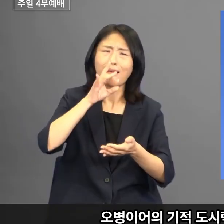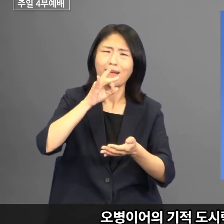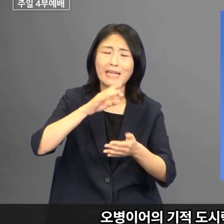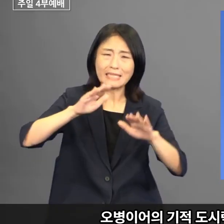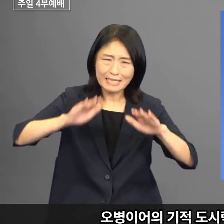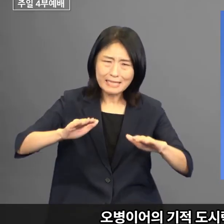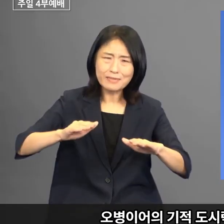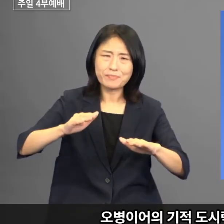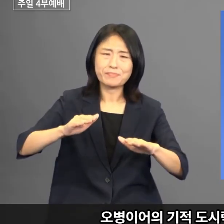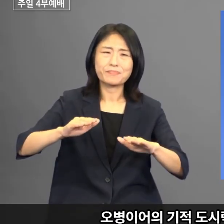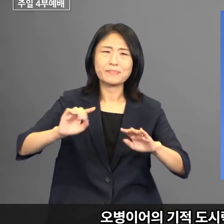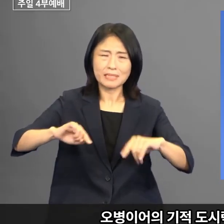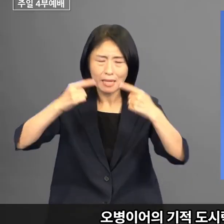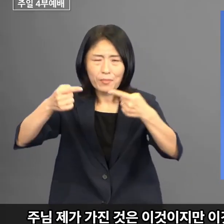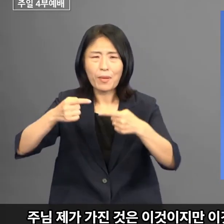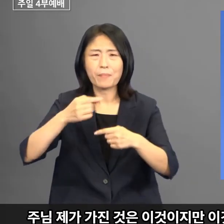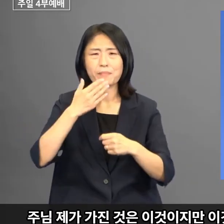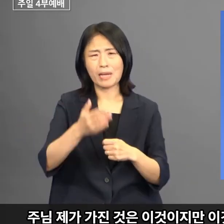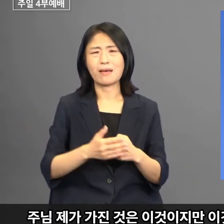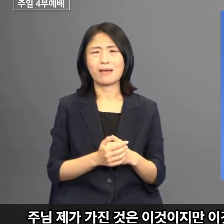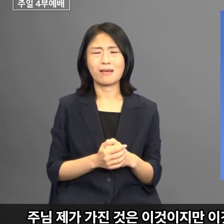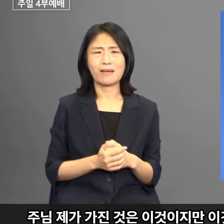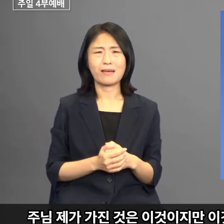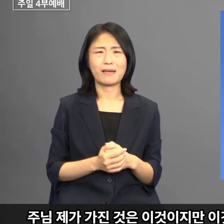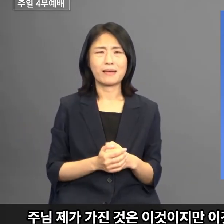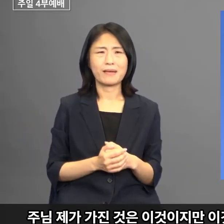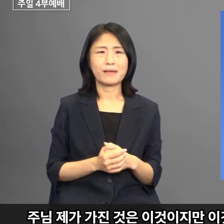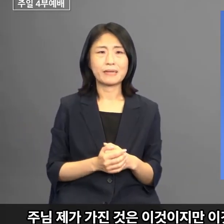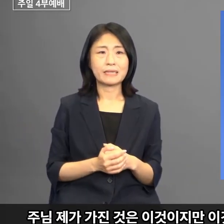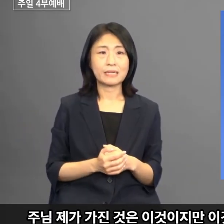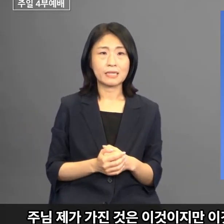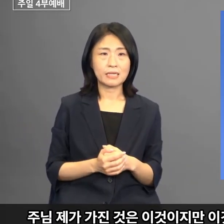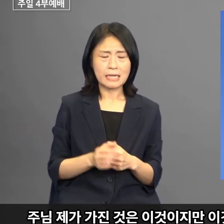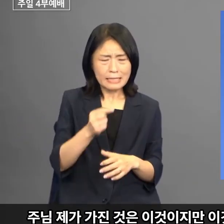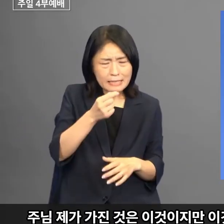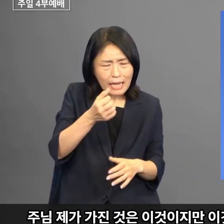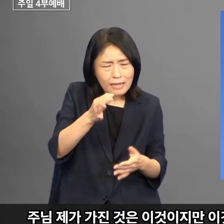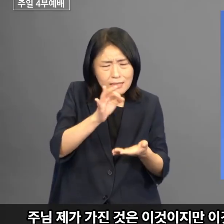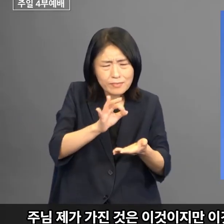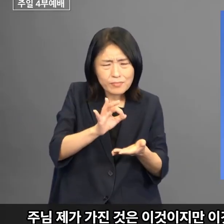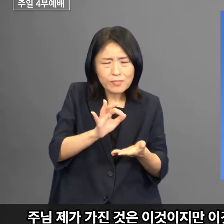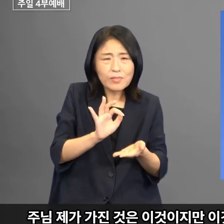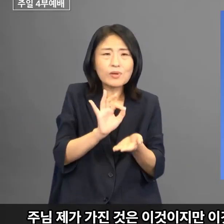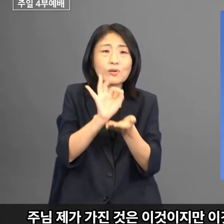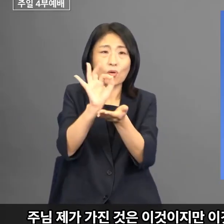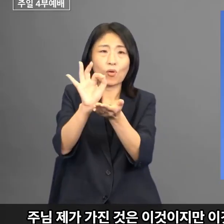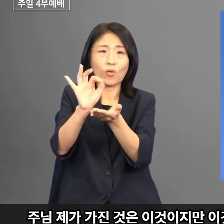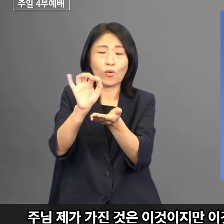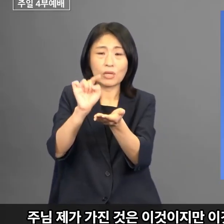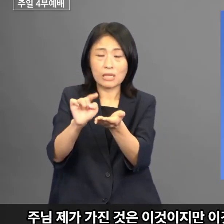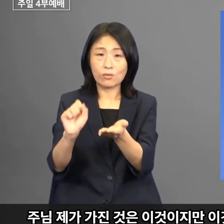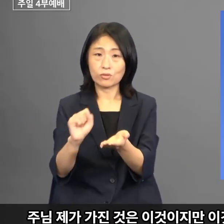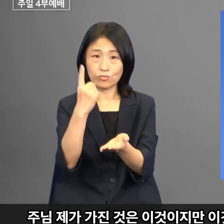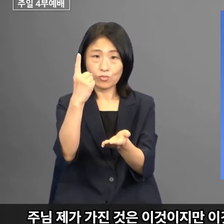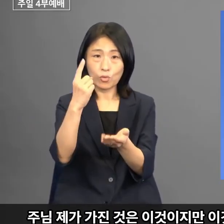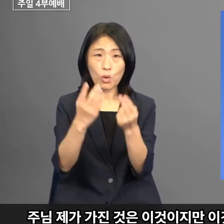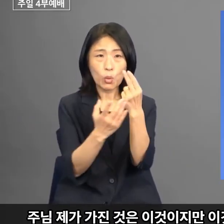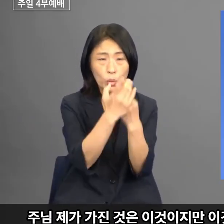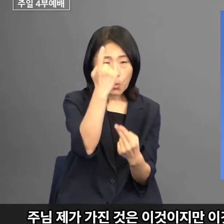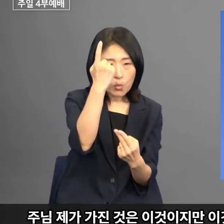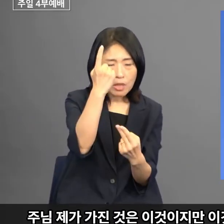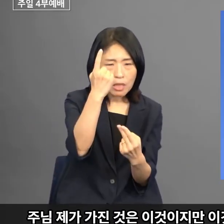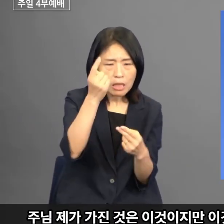오병이어의 기적, 도시를 내는 어린아이처럼 주님, 제가 가진 것은 이거지만 이것을 통해 통일의 그